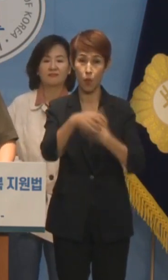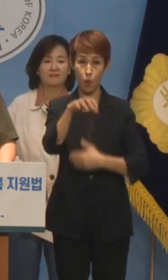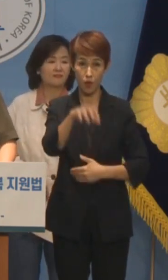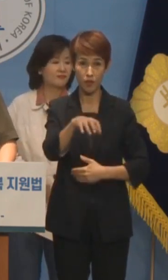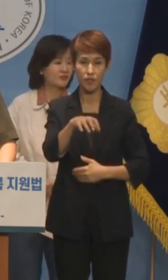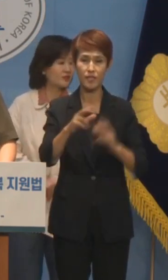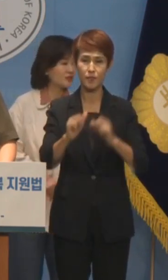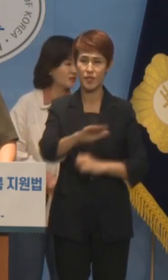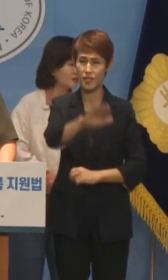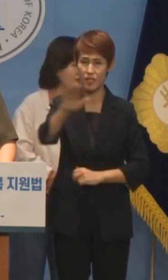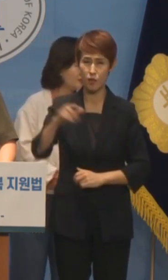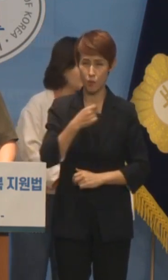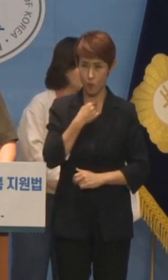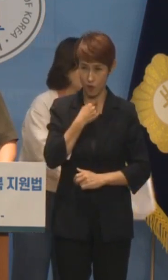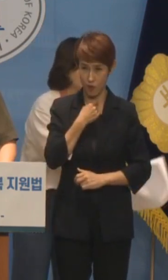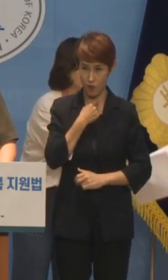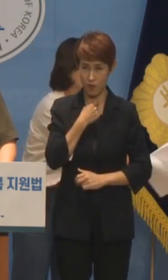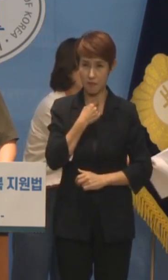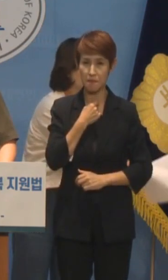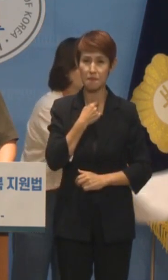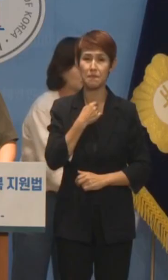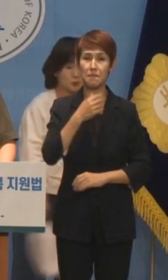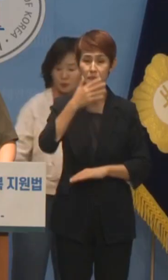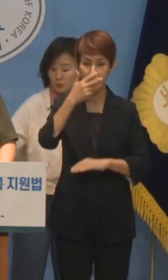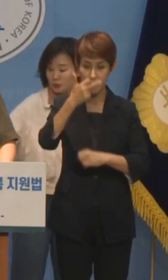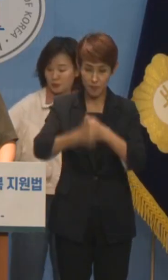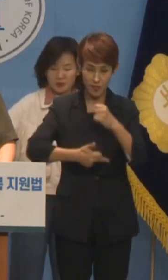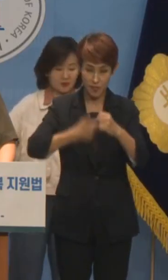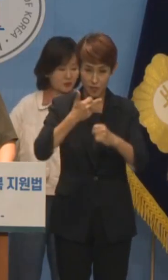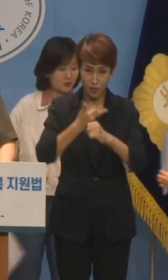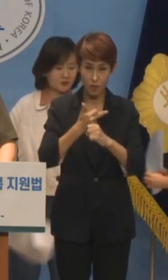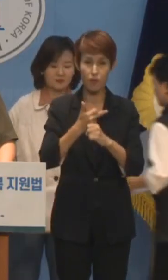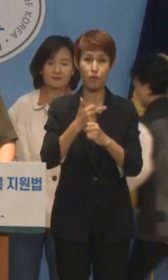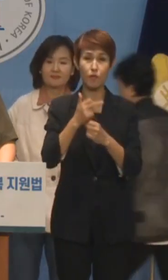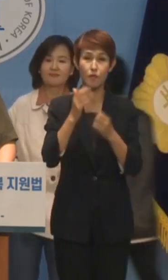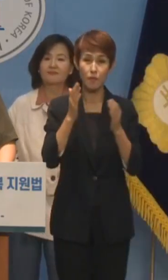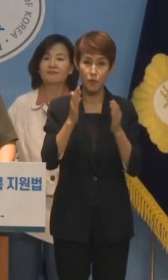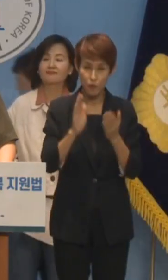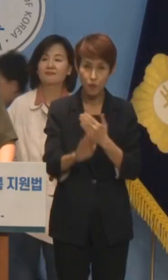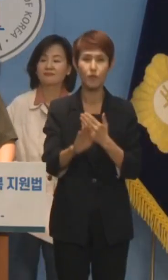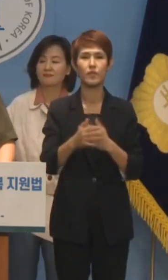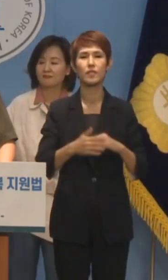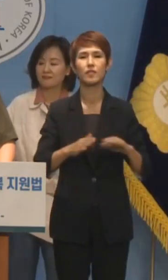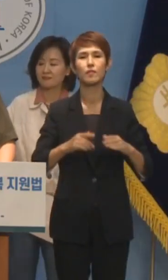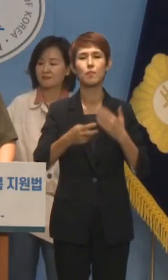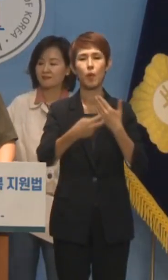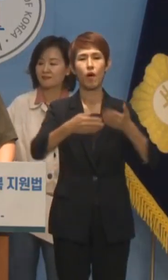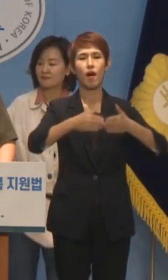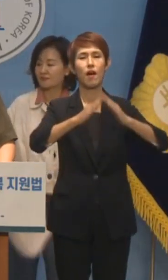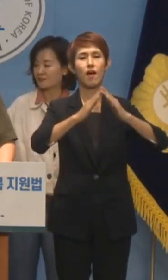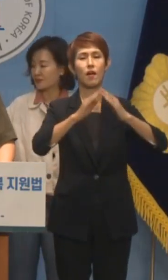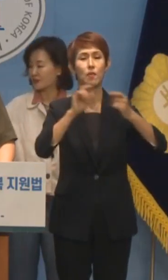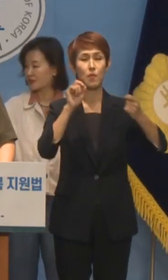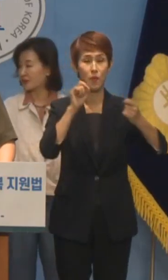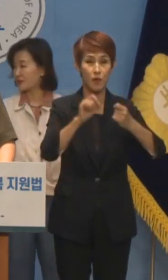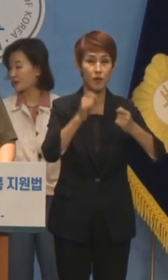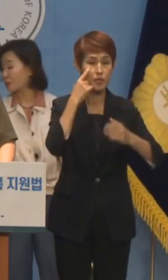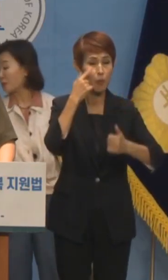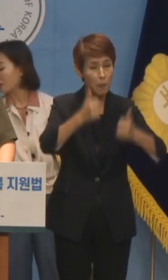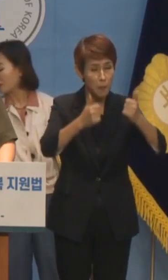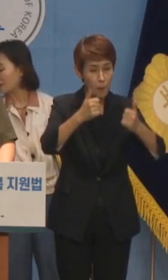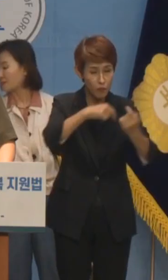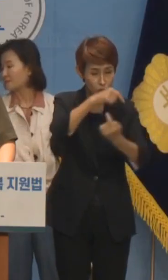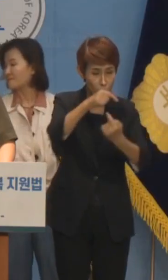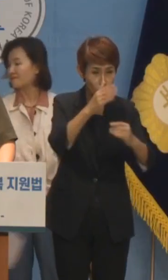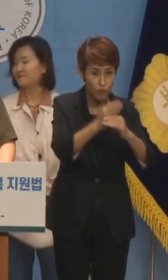담아 17년간의 노력 끝에 2020년 3월 17일 개원을 앞두고 그해 2월 시범 운영 중이었으나 당시